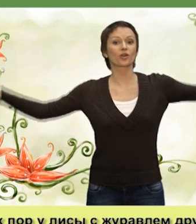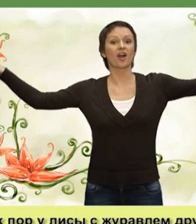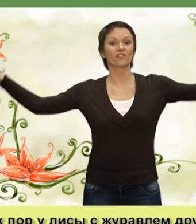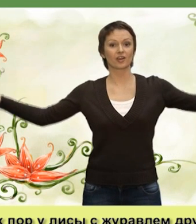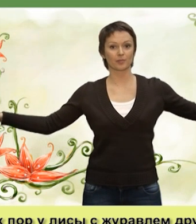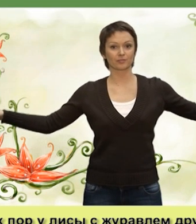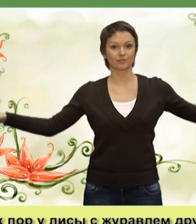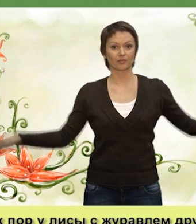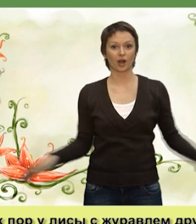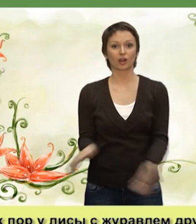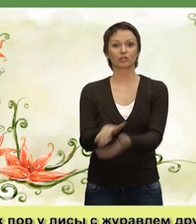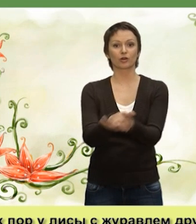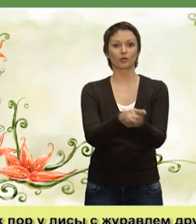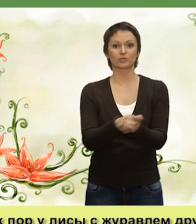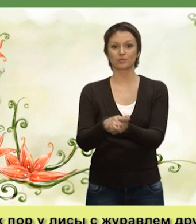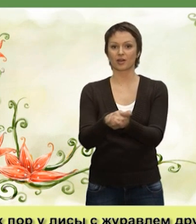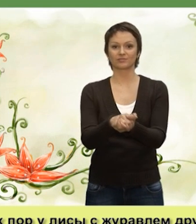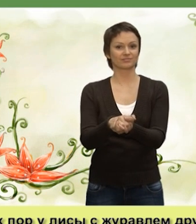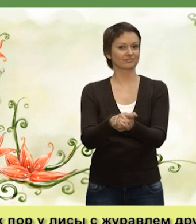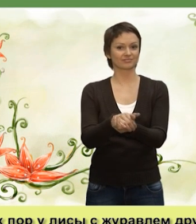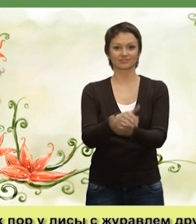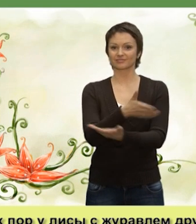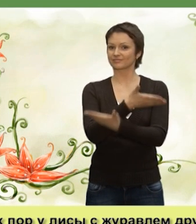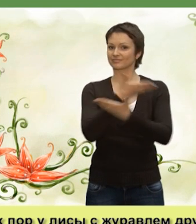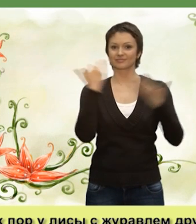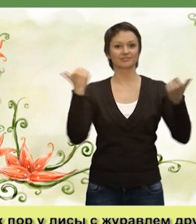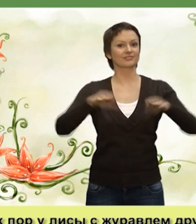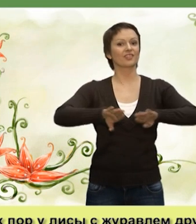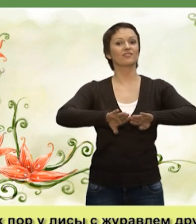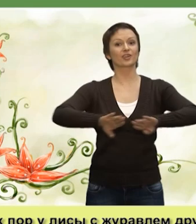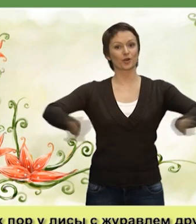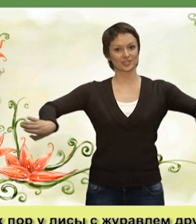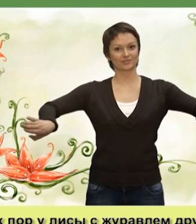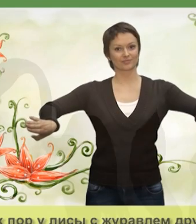с журавлем дружба врозь.